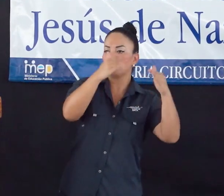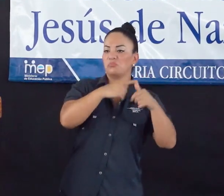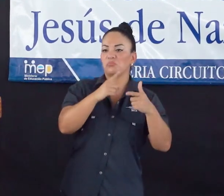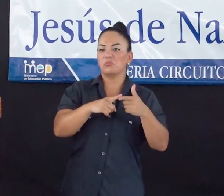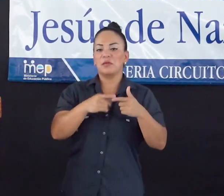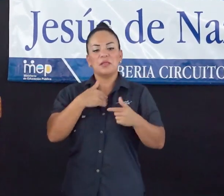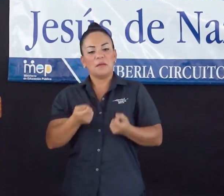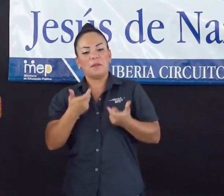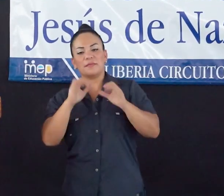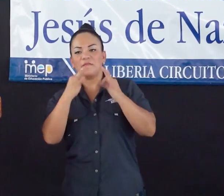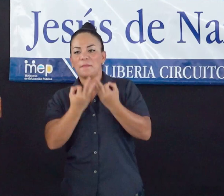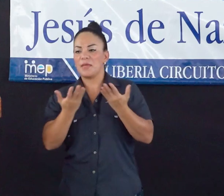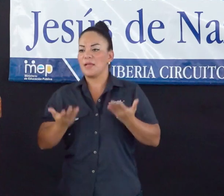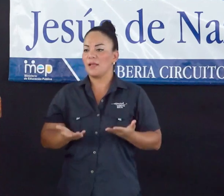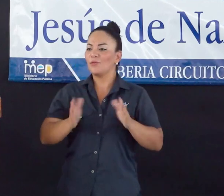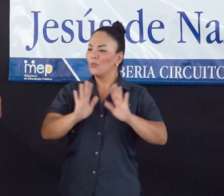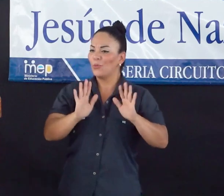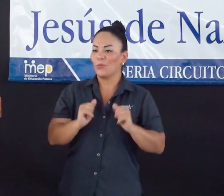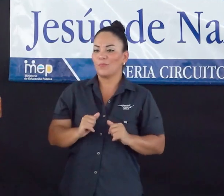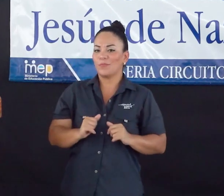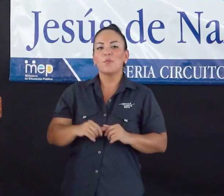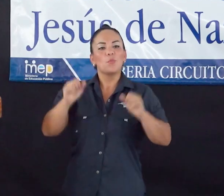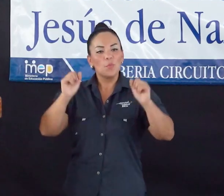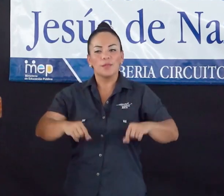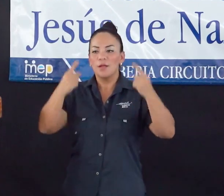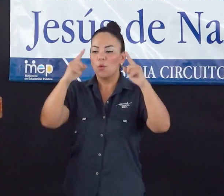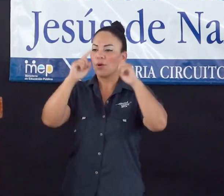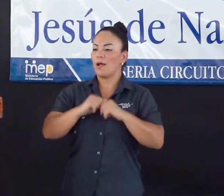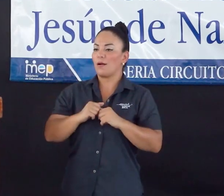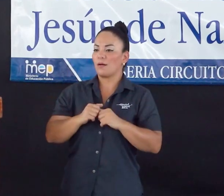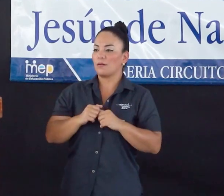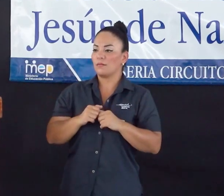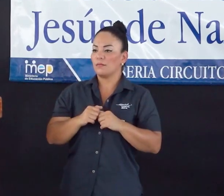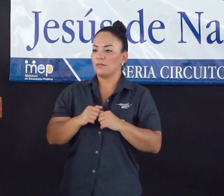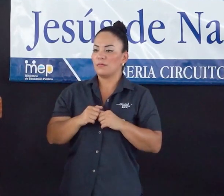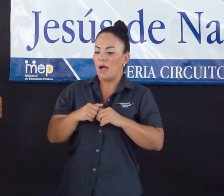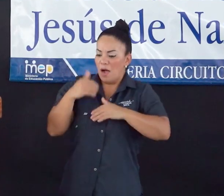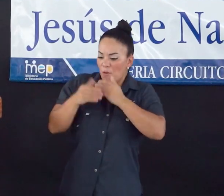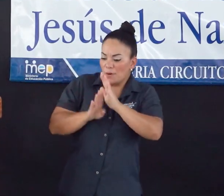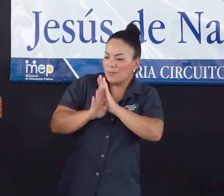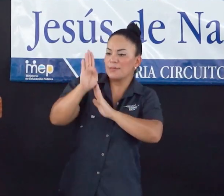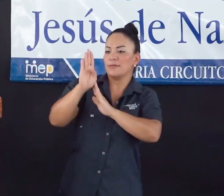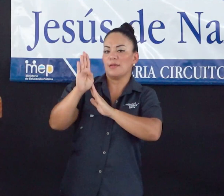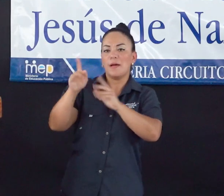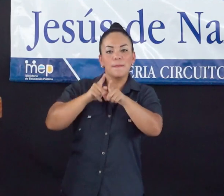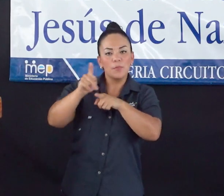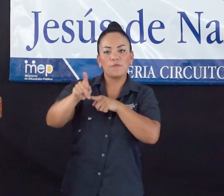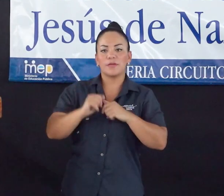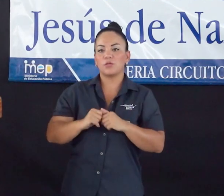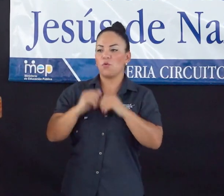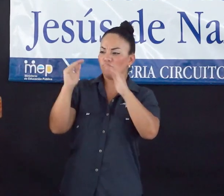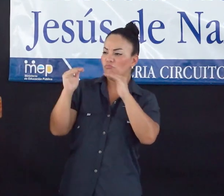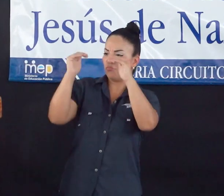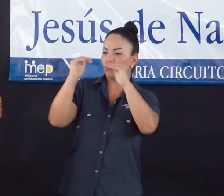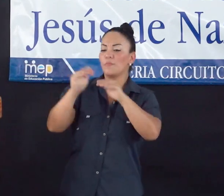en cuna de oro, para llegar a la cúspide de la profesión que